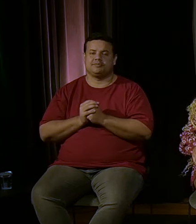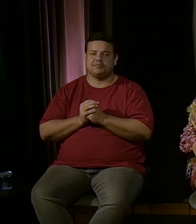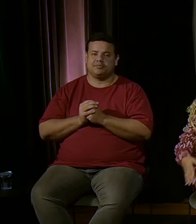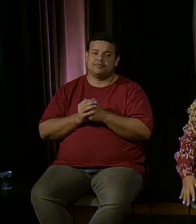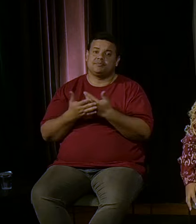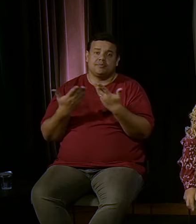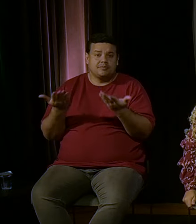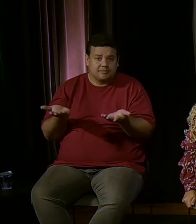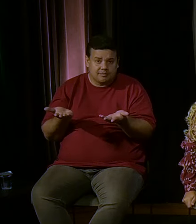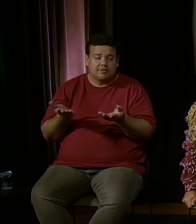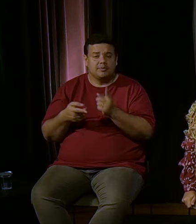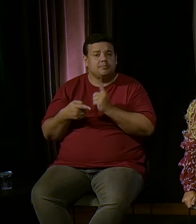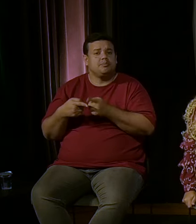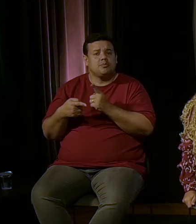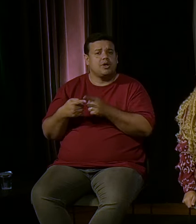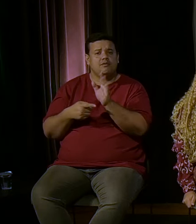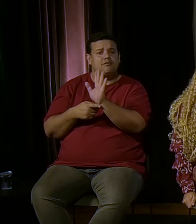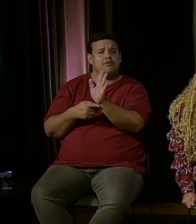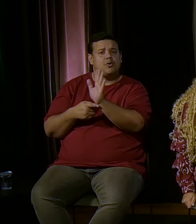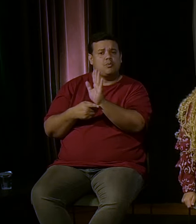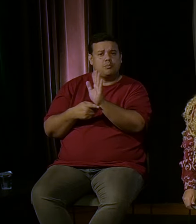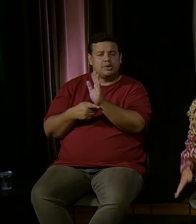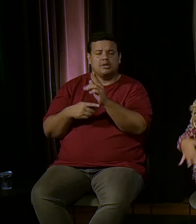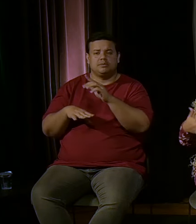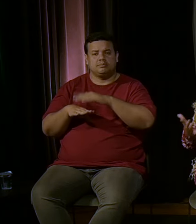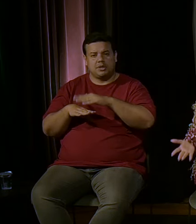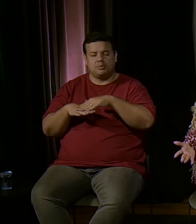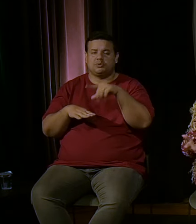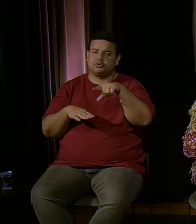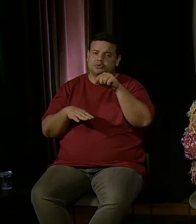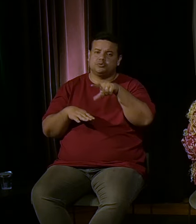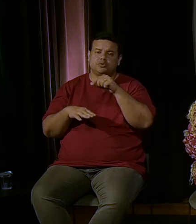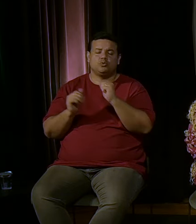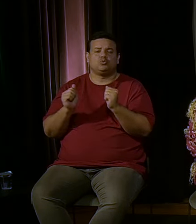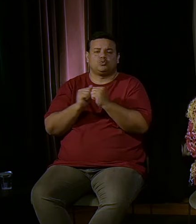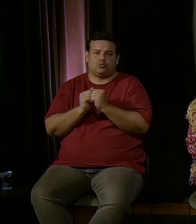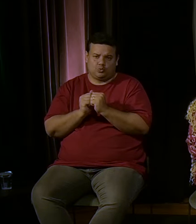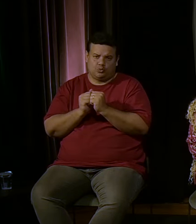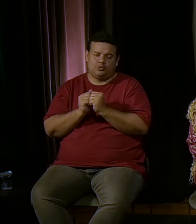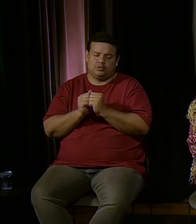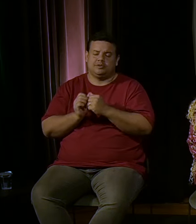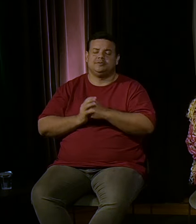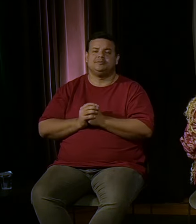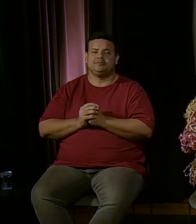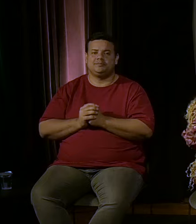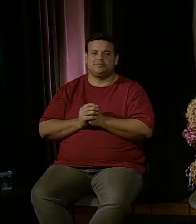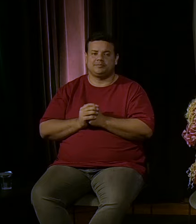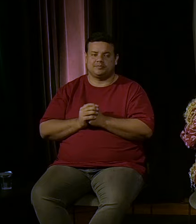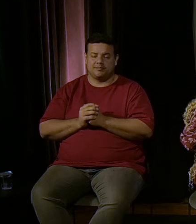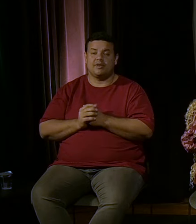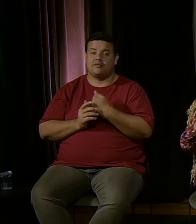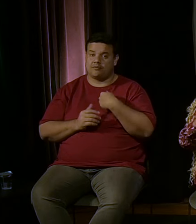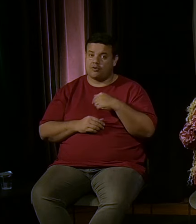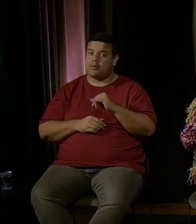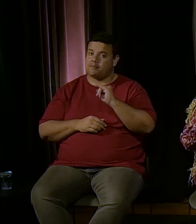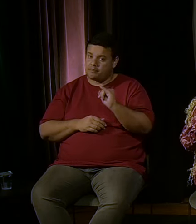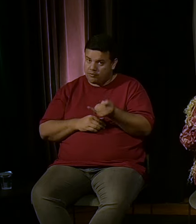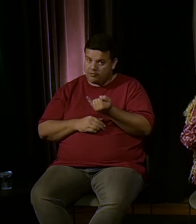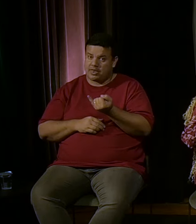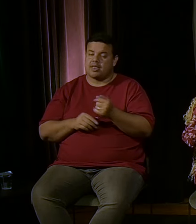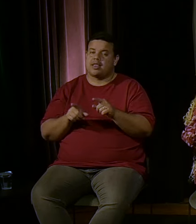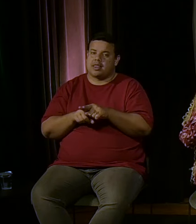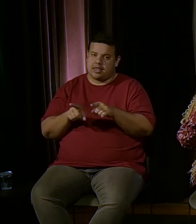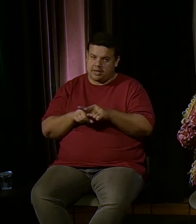enfim, né? Por que esses filmes? Por que eles juntos, assim? E aí eu vou aproveitar também nessa